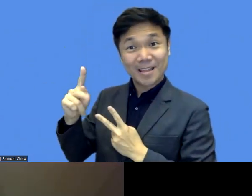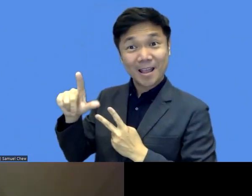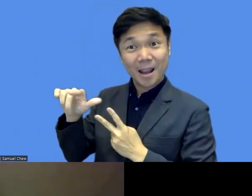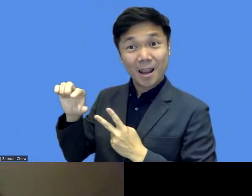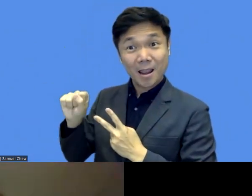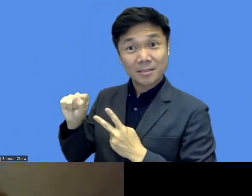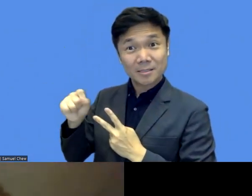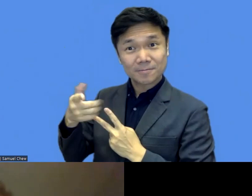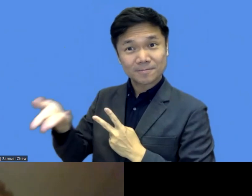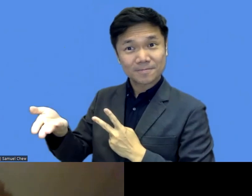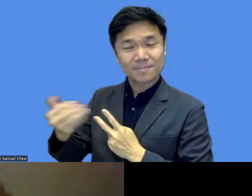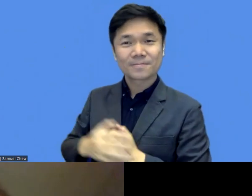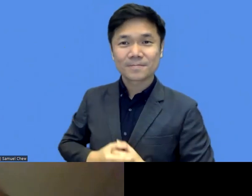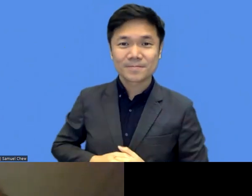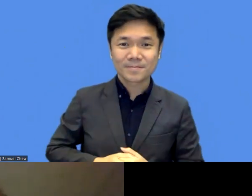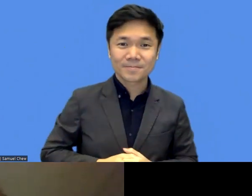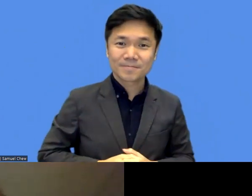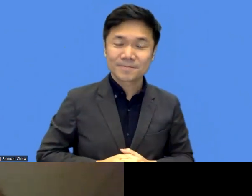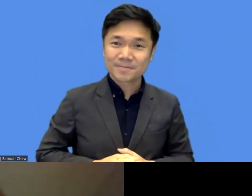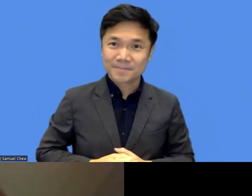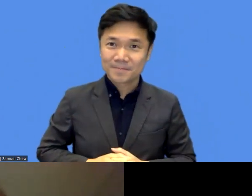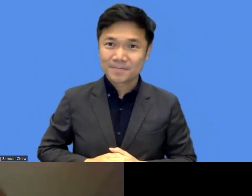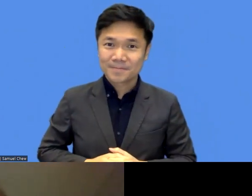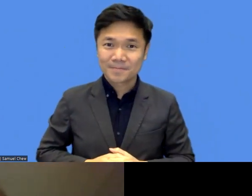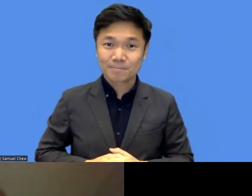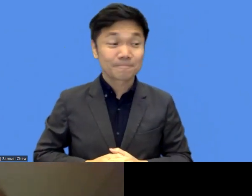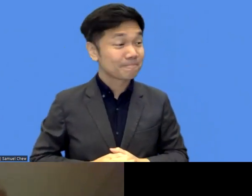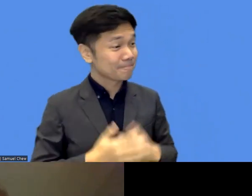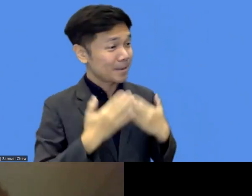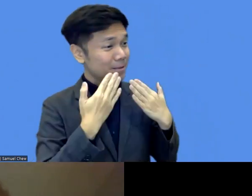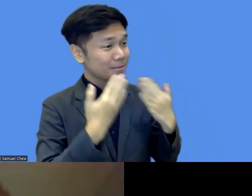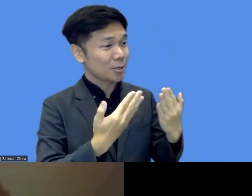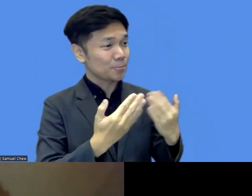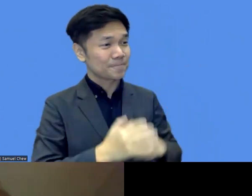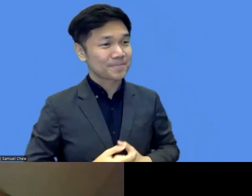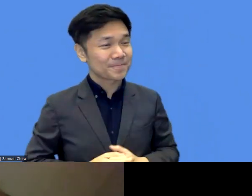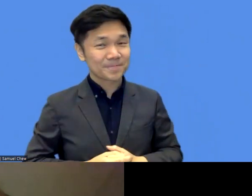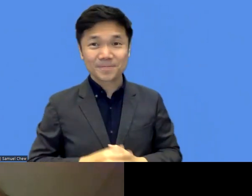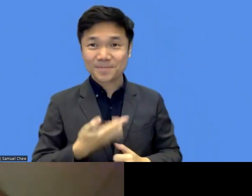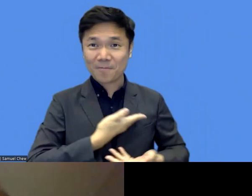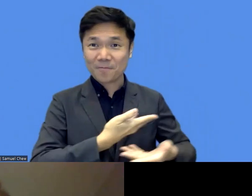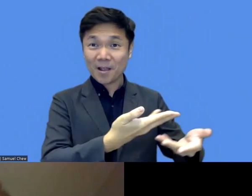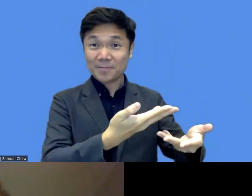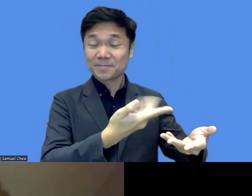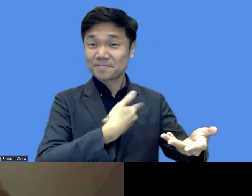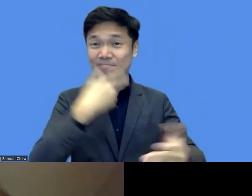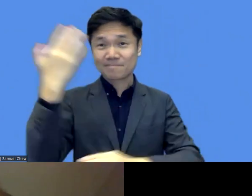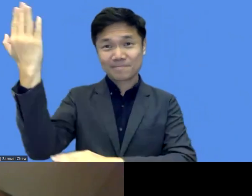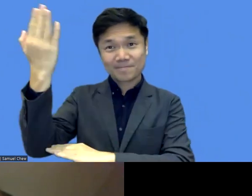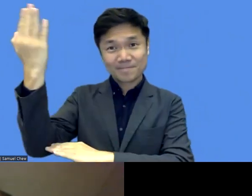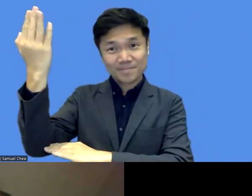tú puedes también darnos tu propia opinión. Muchísimas gracias por participar en